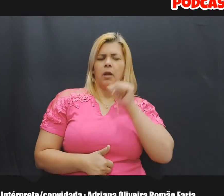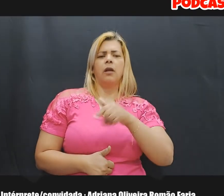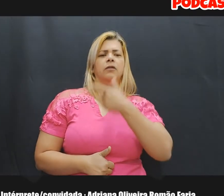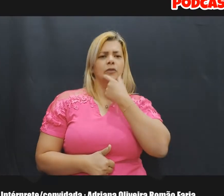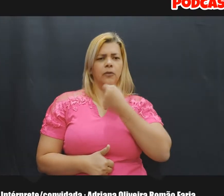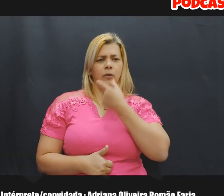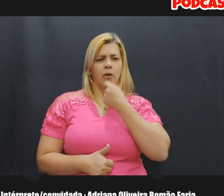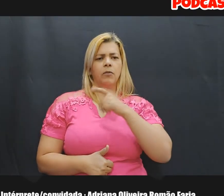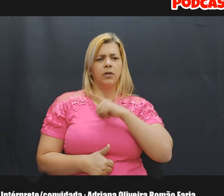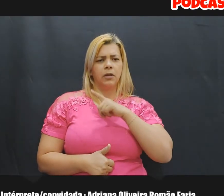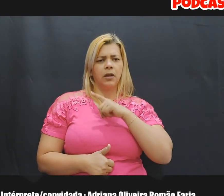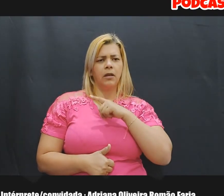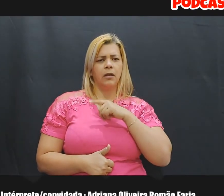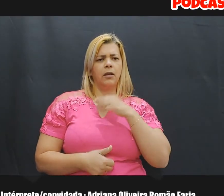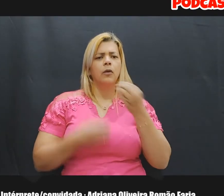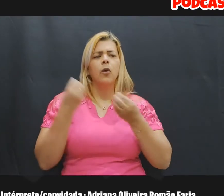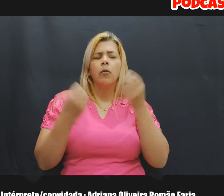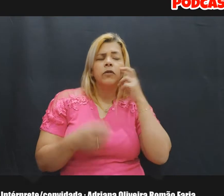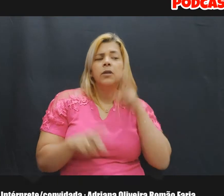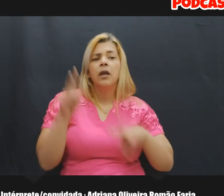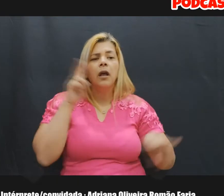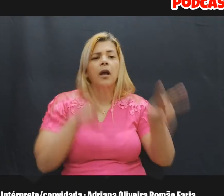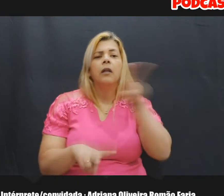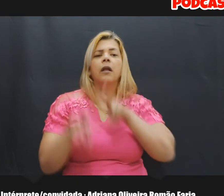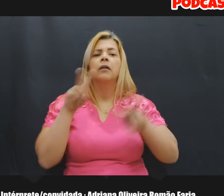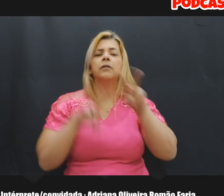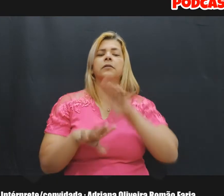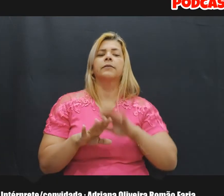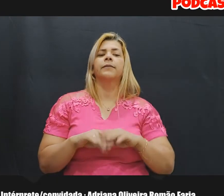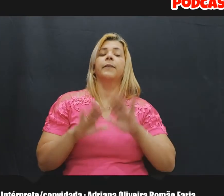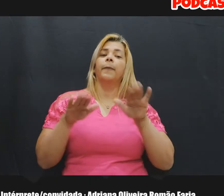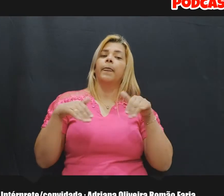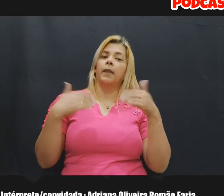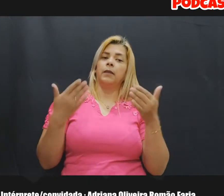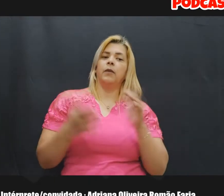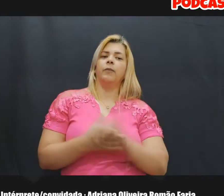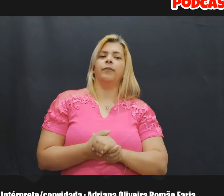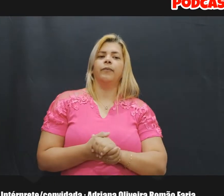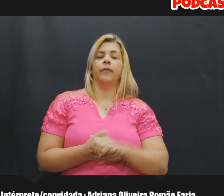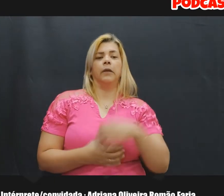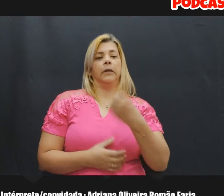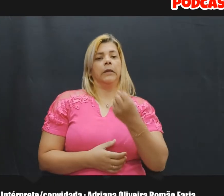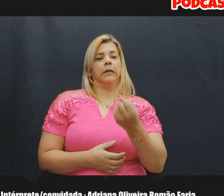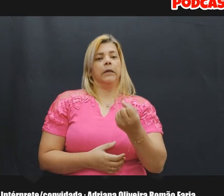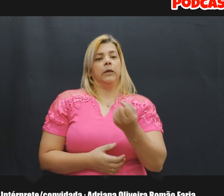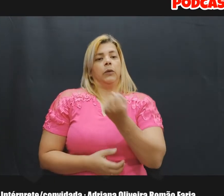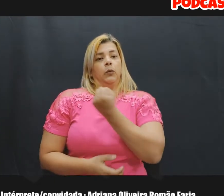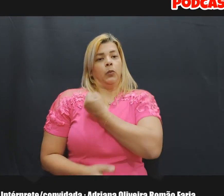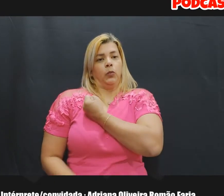pessoa surda, como que a senhora analisa? Olha só, então, é um número bem, né,